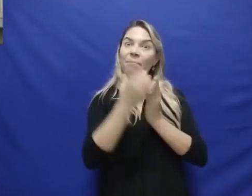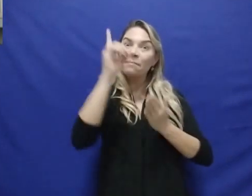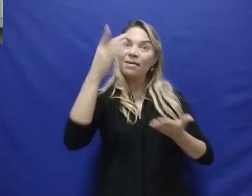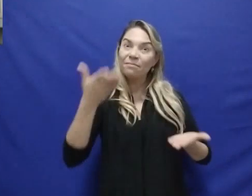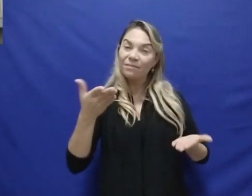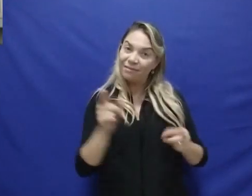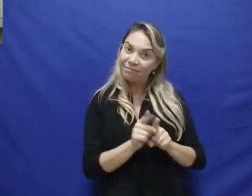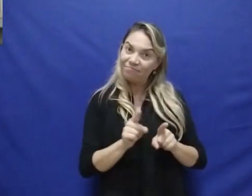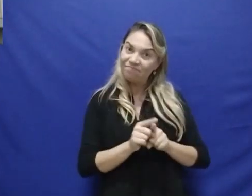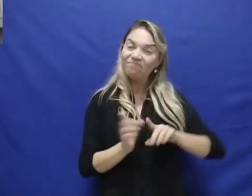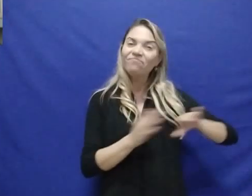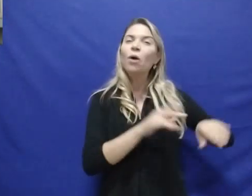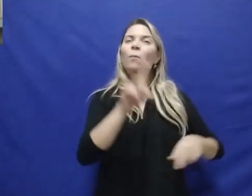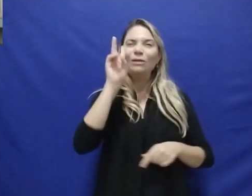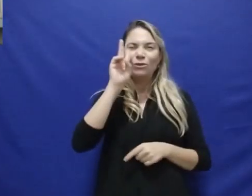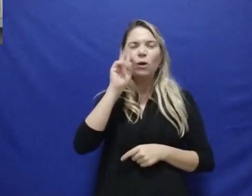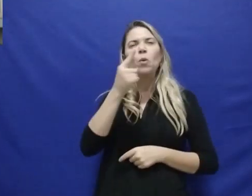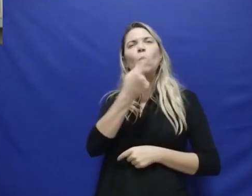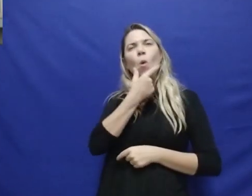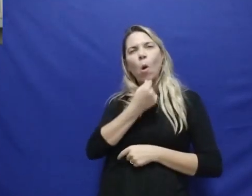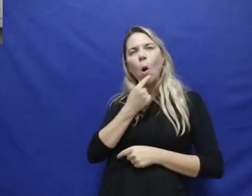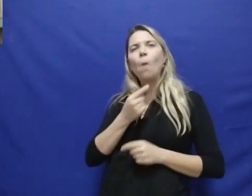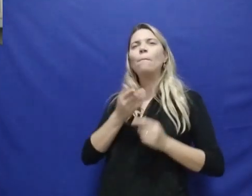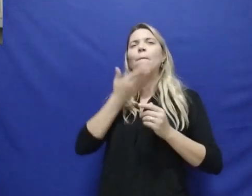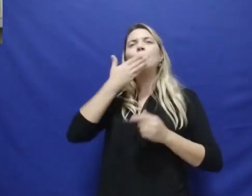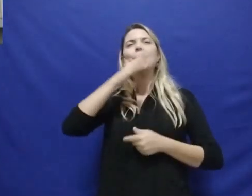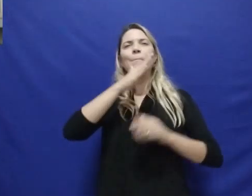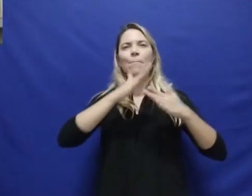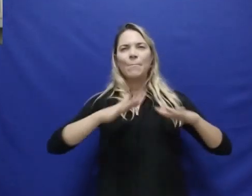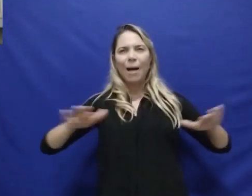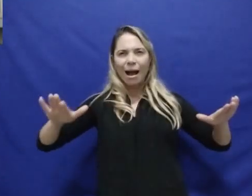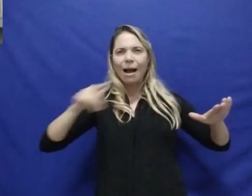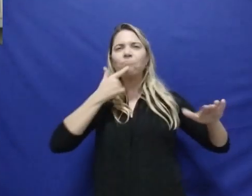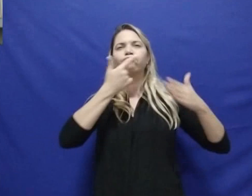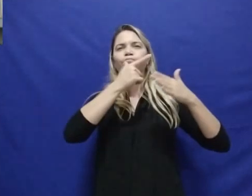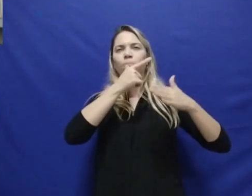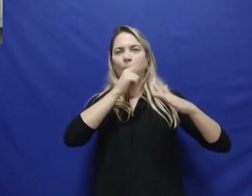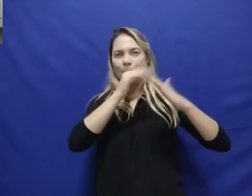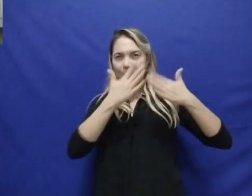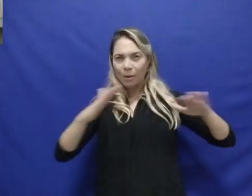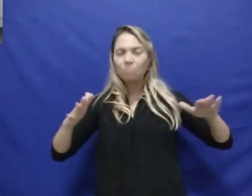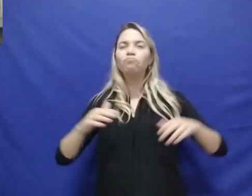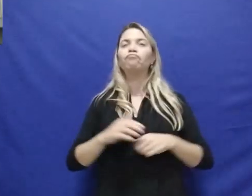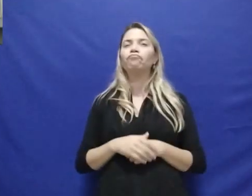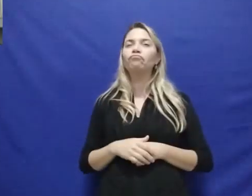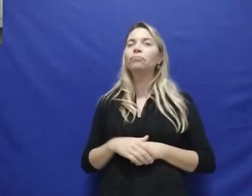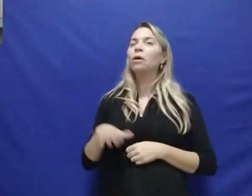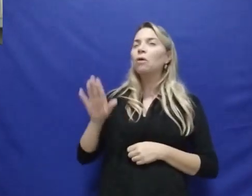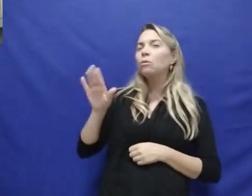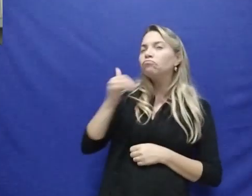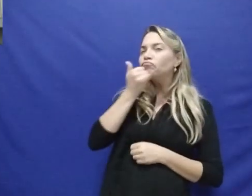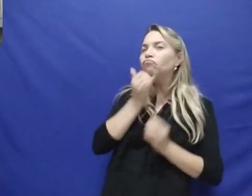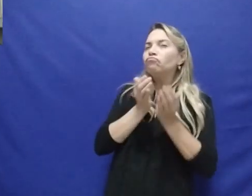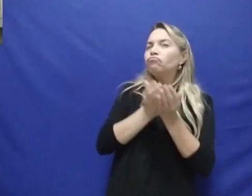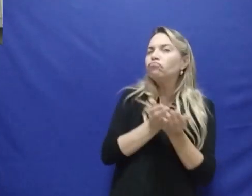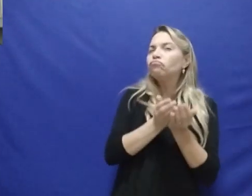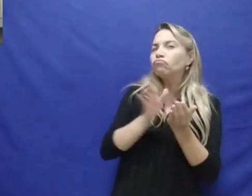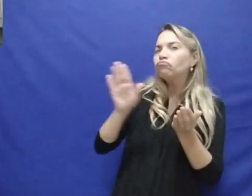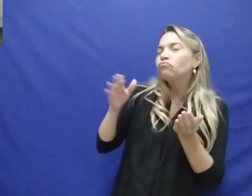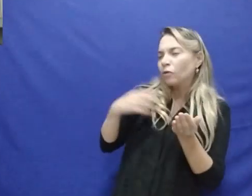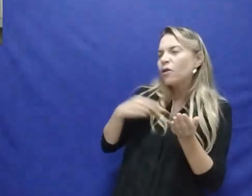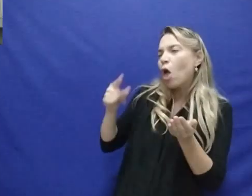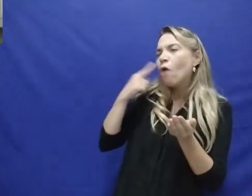vidas conhecessem a Cristo, para que uma igreja firme em Cristo, forte, fosse estabelecida em Divinópolis. Agora é a